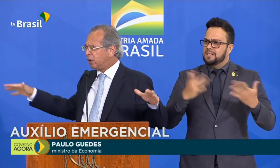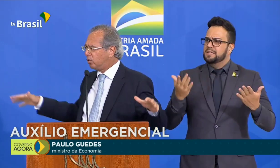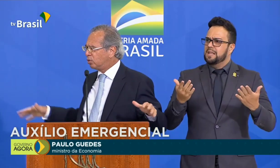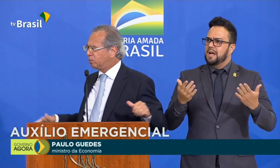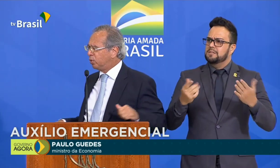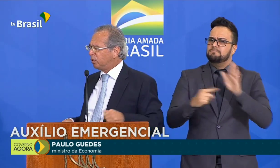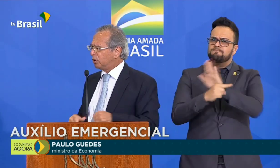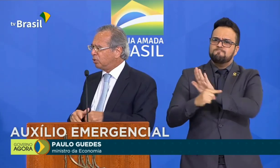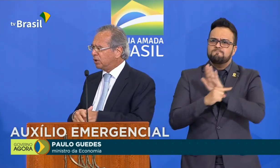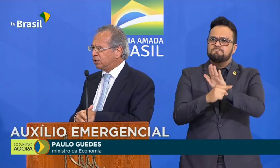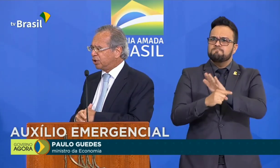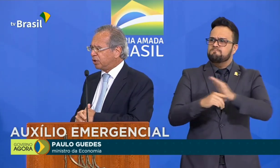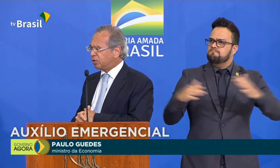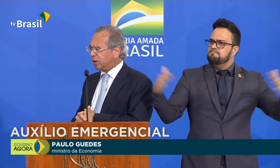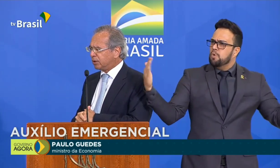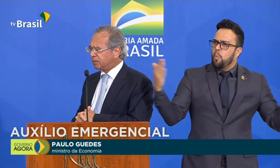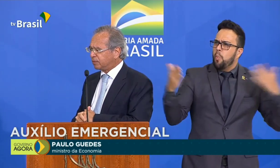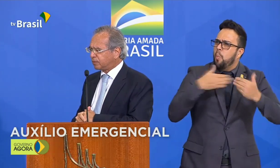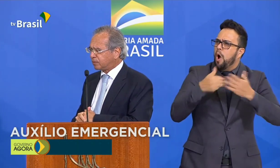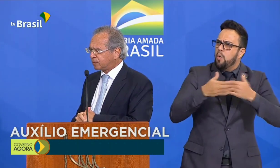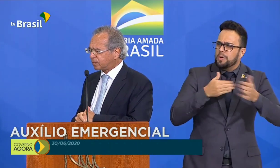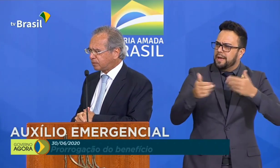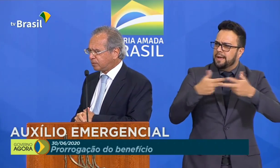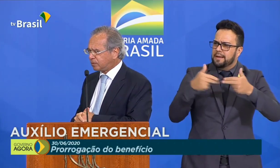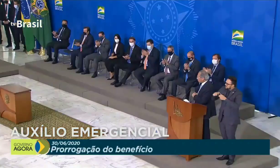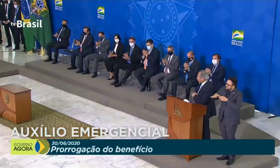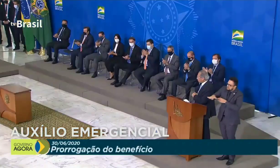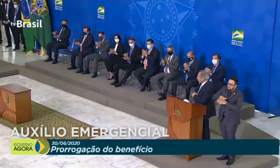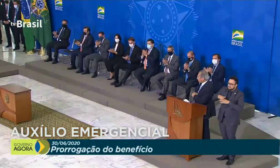braço dos recursos públicos em todas as direções.